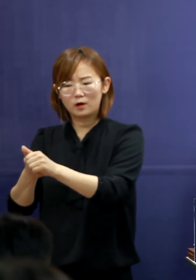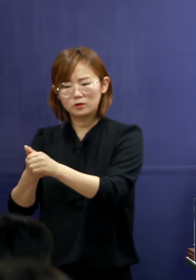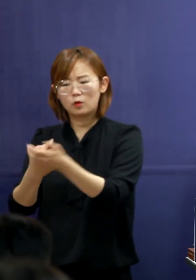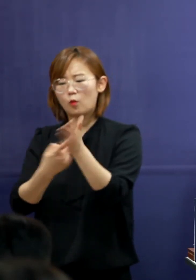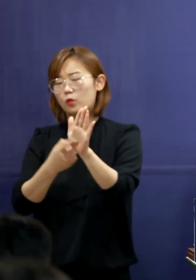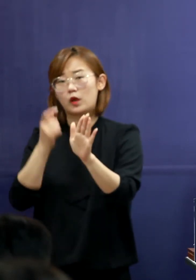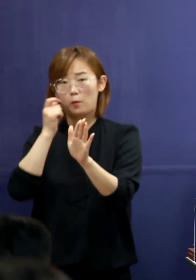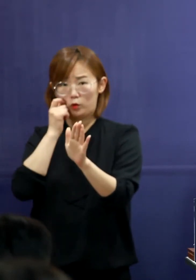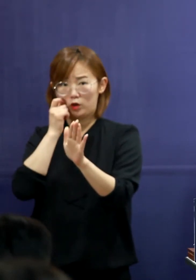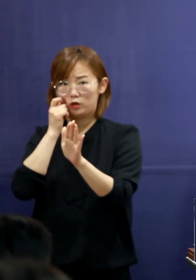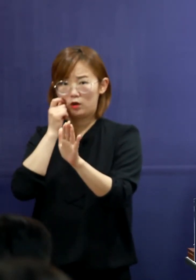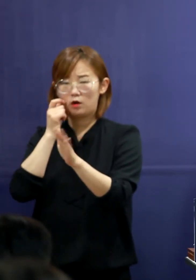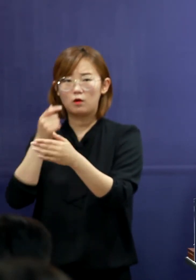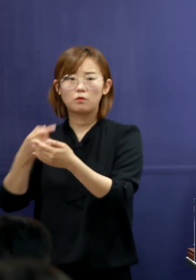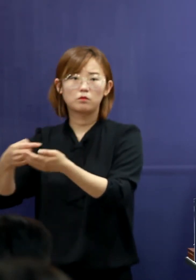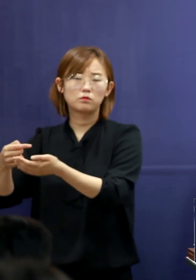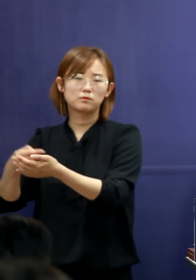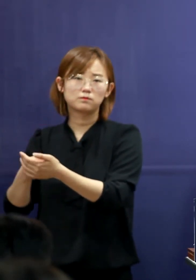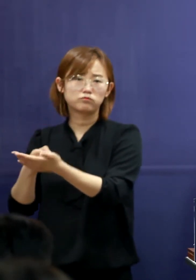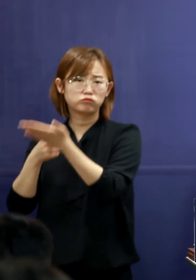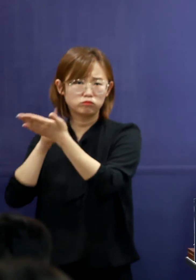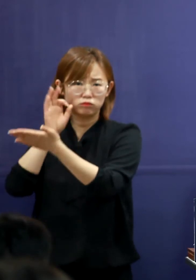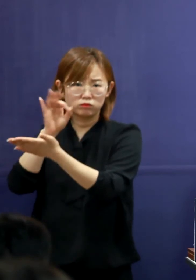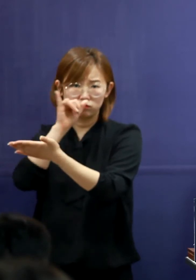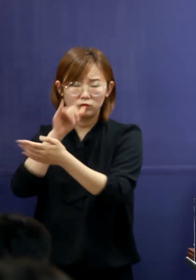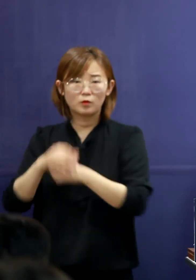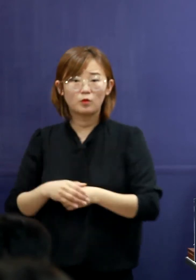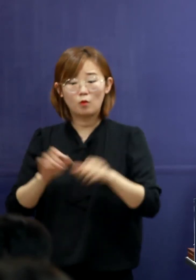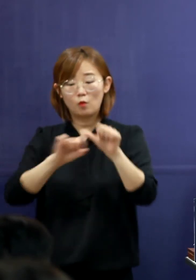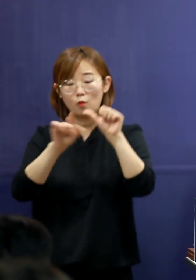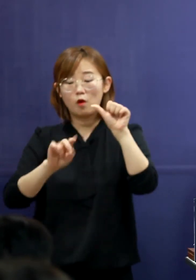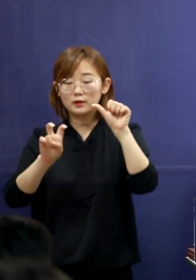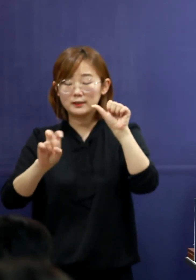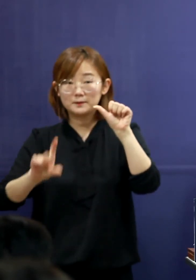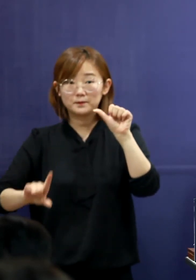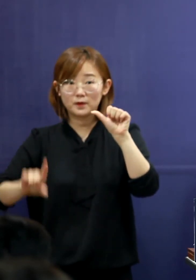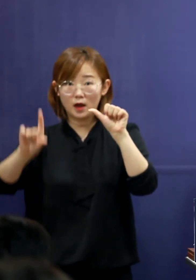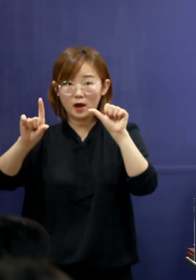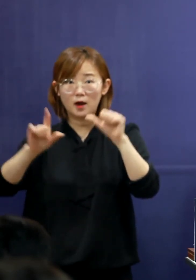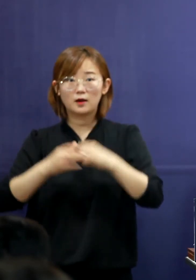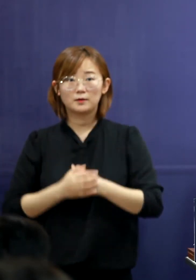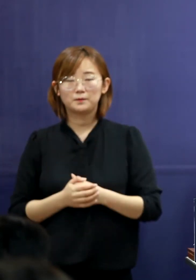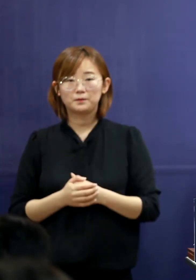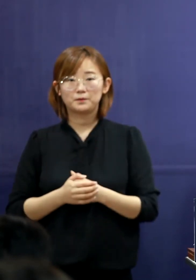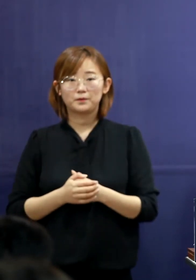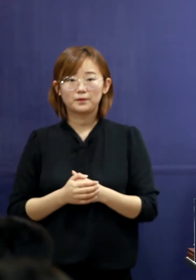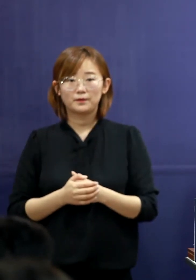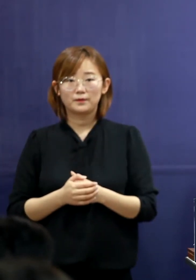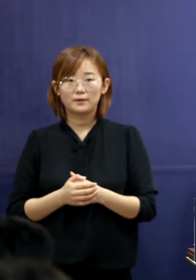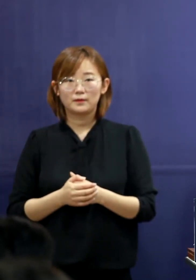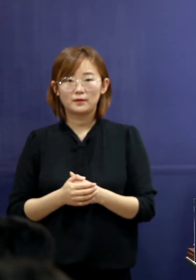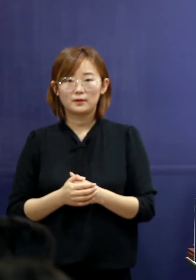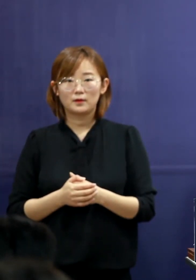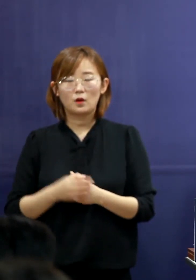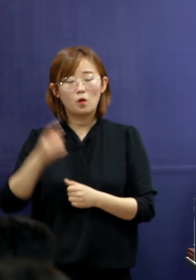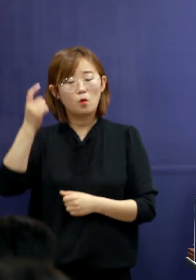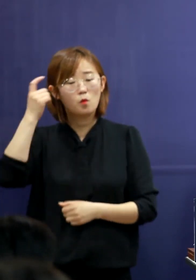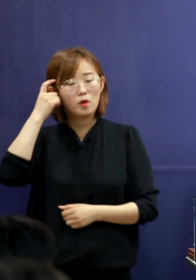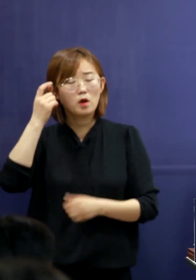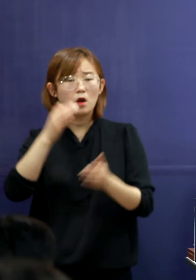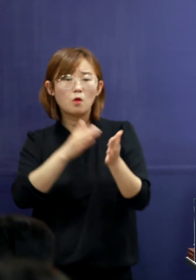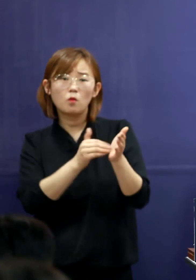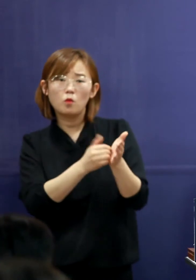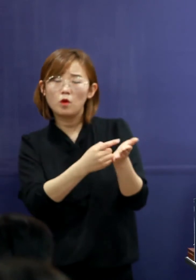그래가지고서 5월 20일 날 다시 비공개 사유와 부분 공개가 되지 않는 사유를 알고 싶다고 이의 신청을